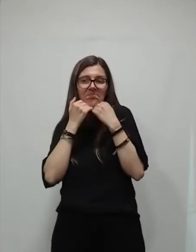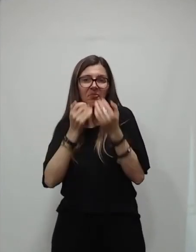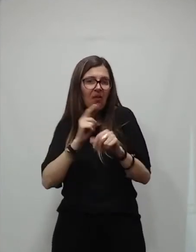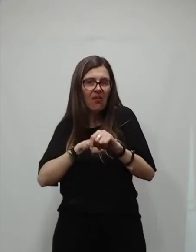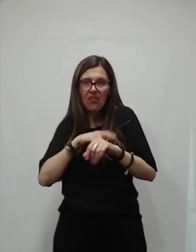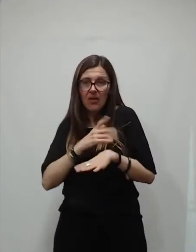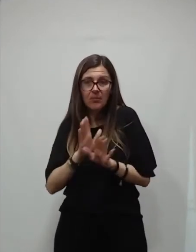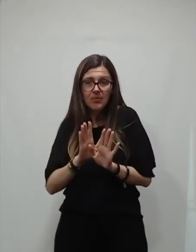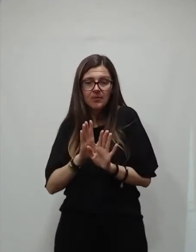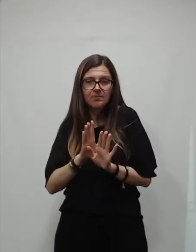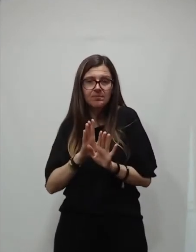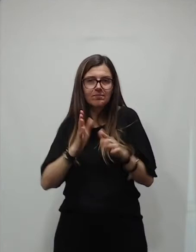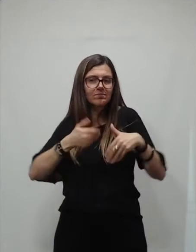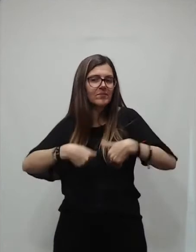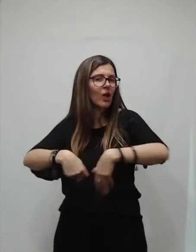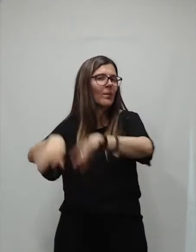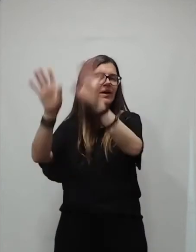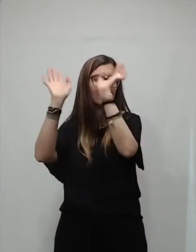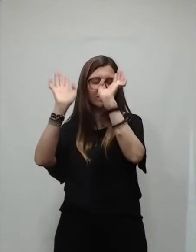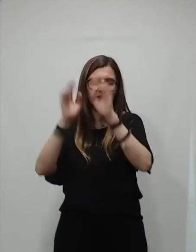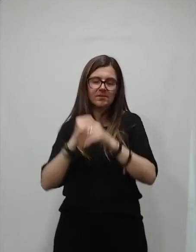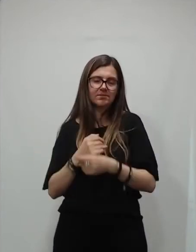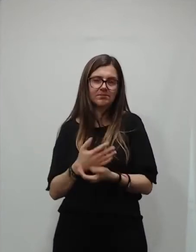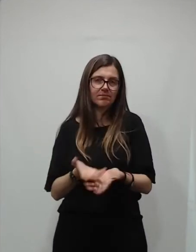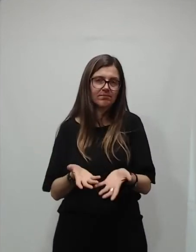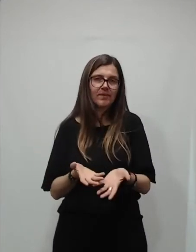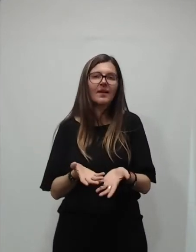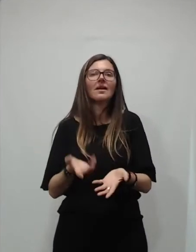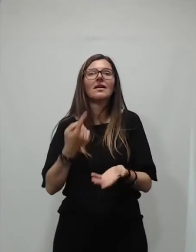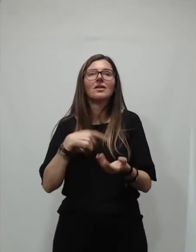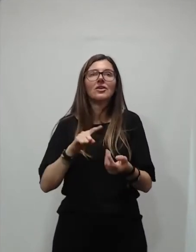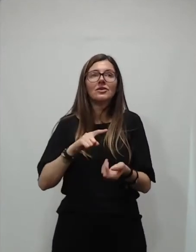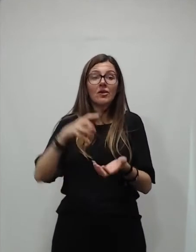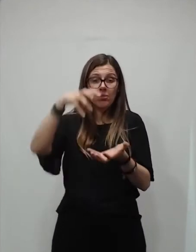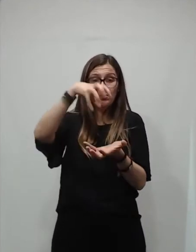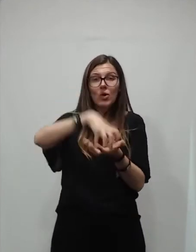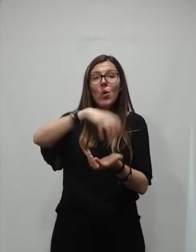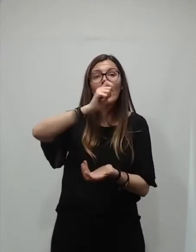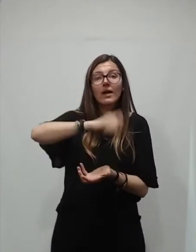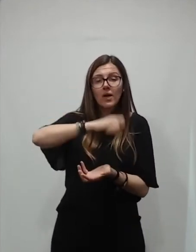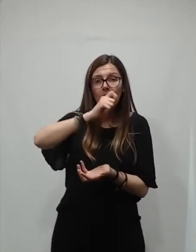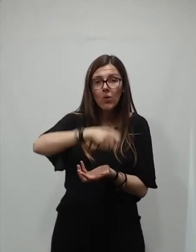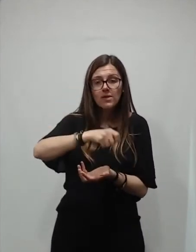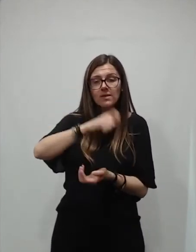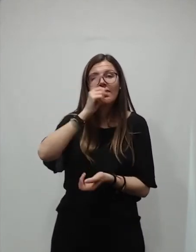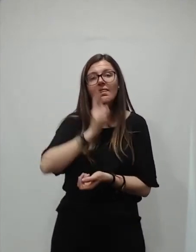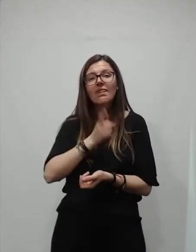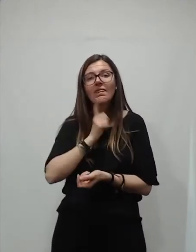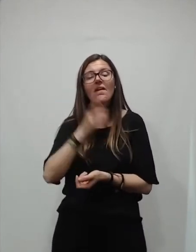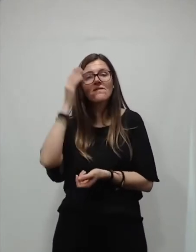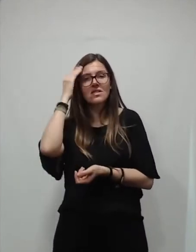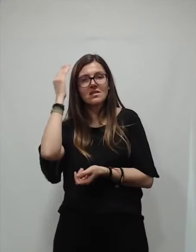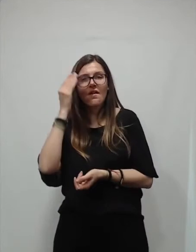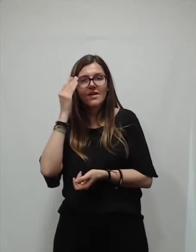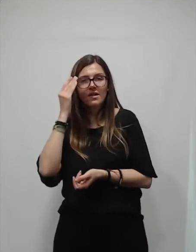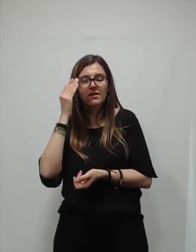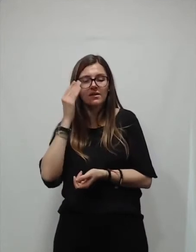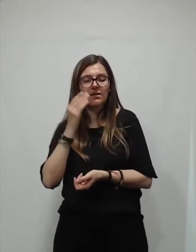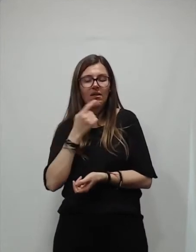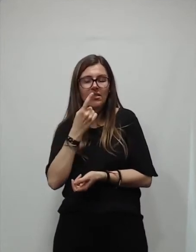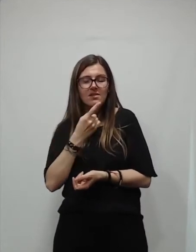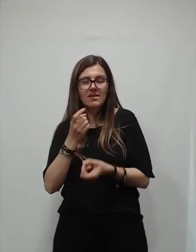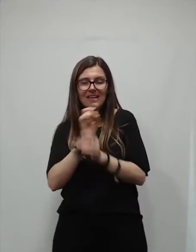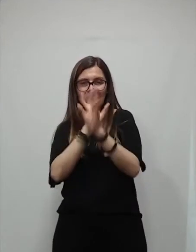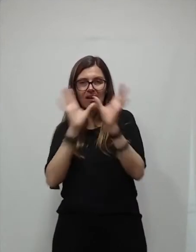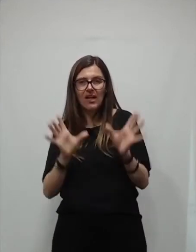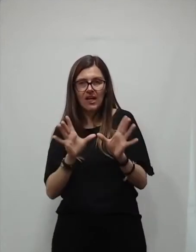revisadas, controladas por estos órganos de ejecución, los juzgados letrados de ejecución y vigilancia, que se encuentran en toda la